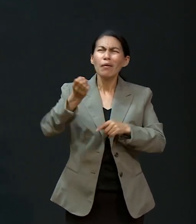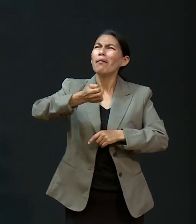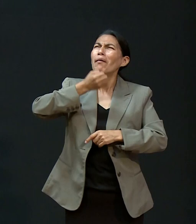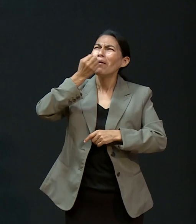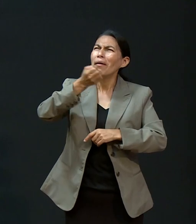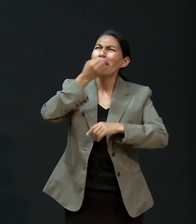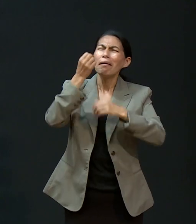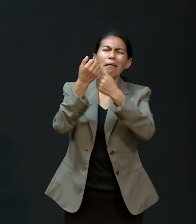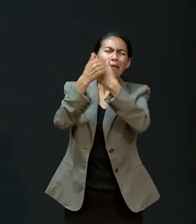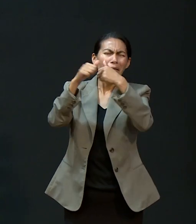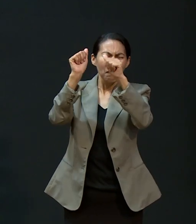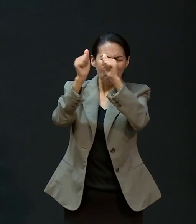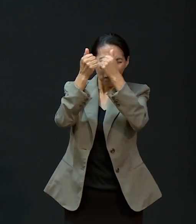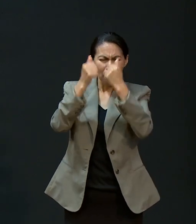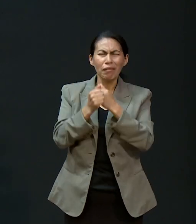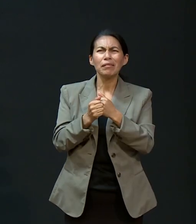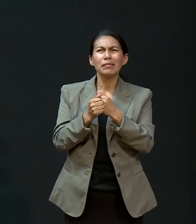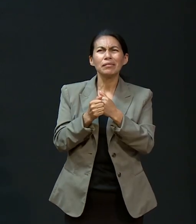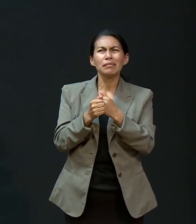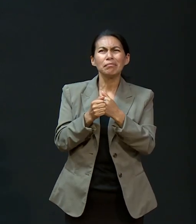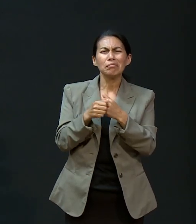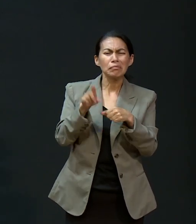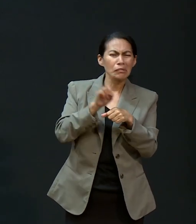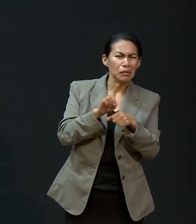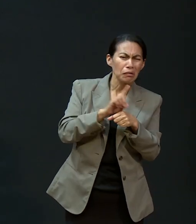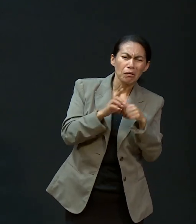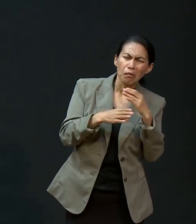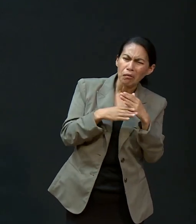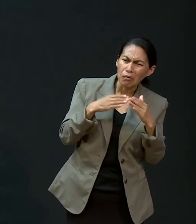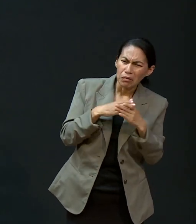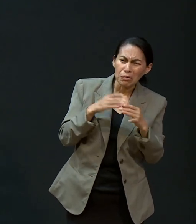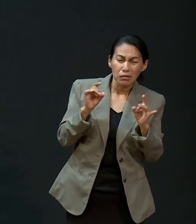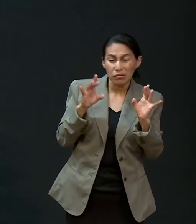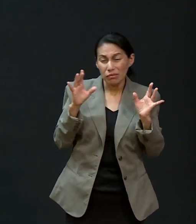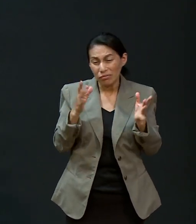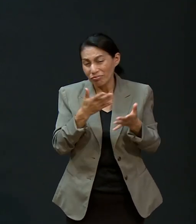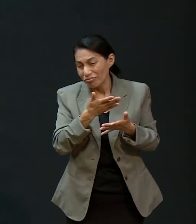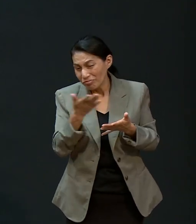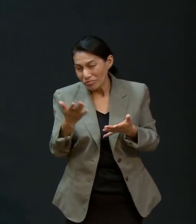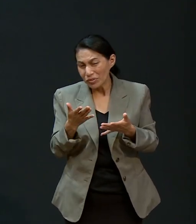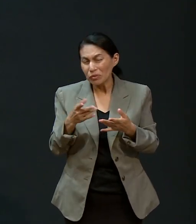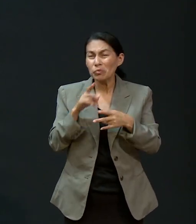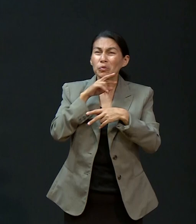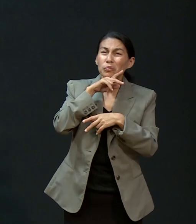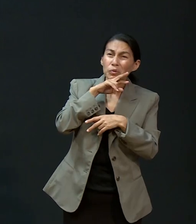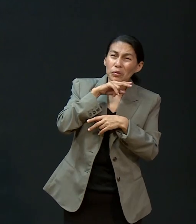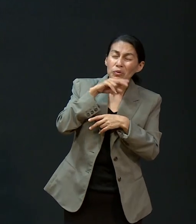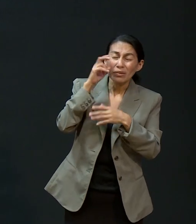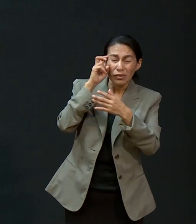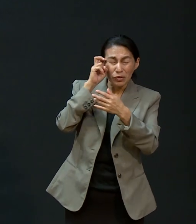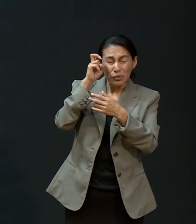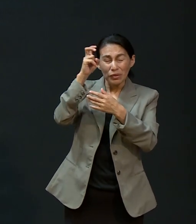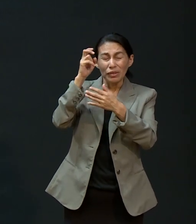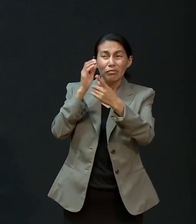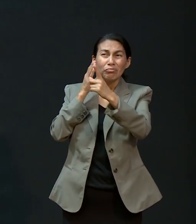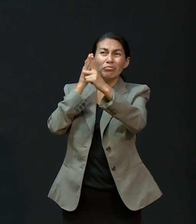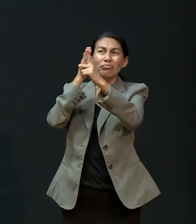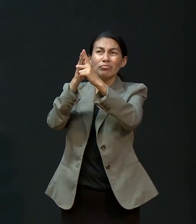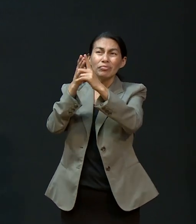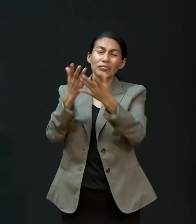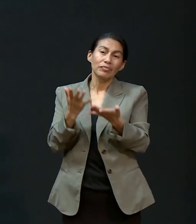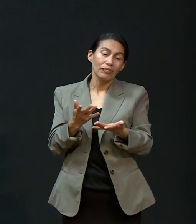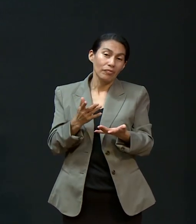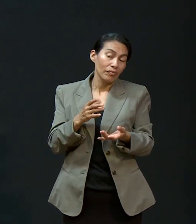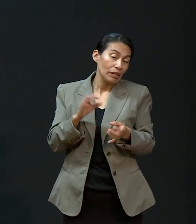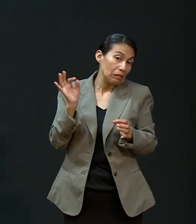contarle las penas que tienes, decirle lo que te pasa en el día a día, tus preocupaciones, tus sueños.